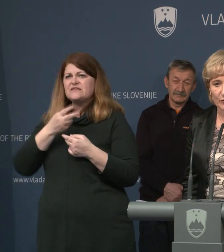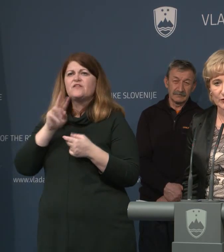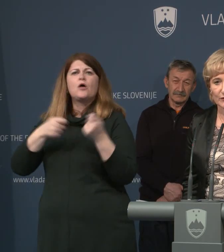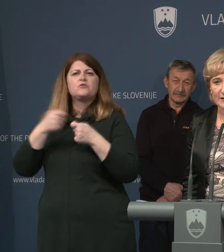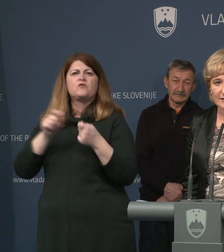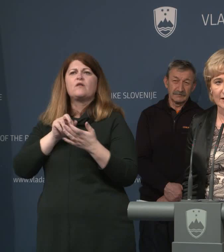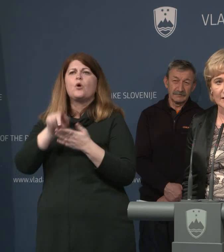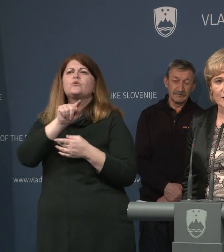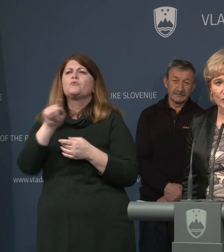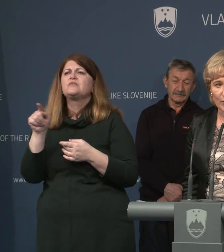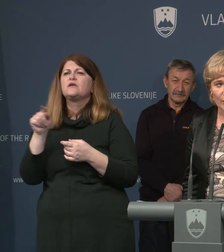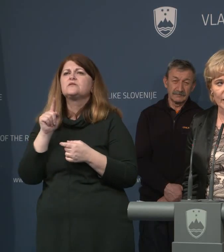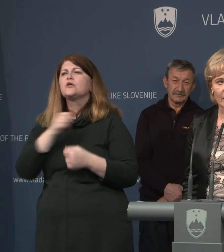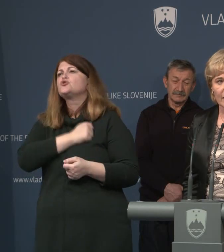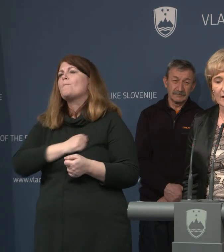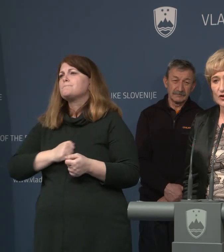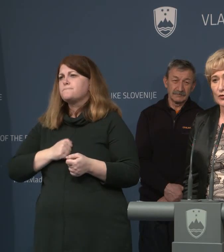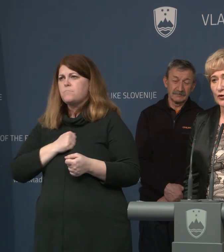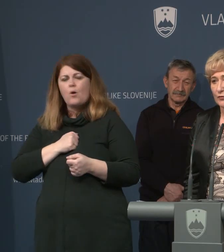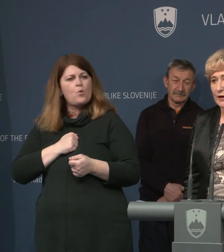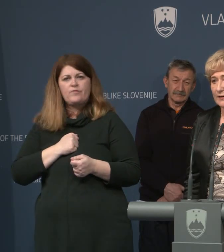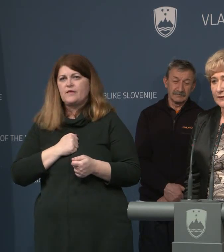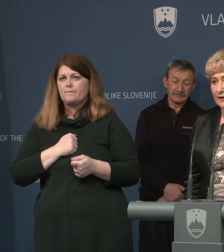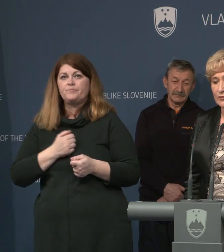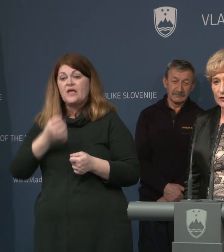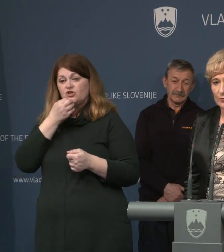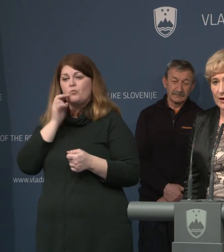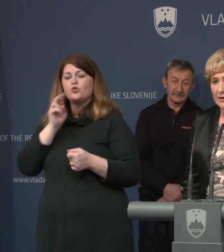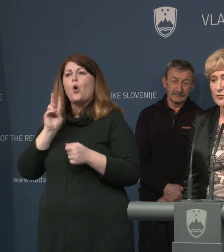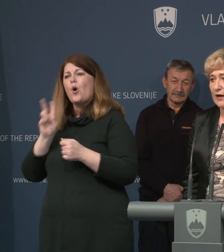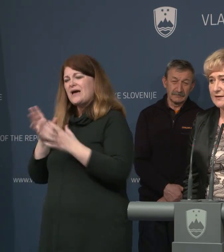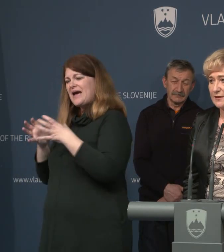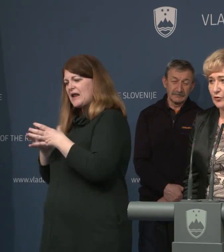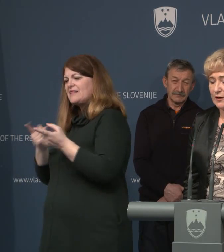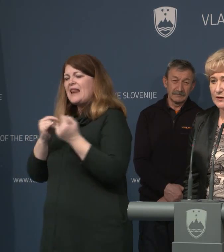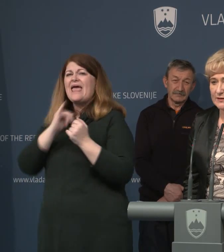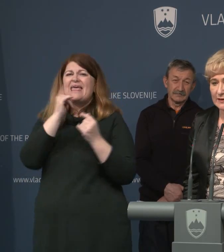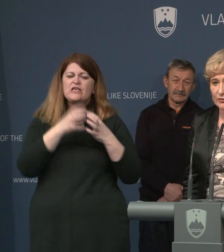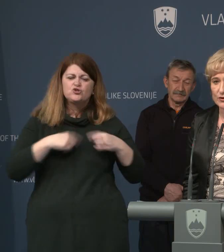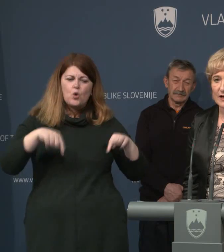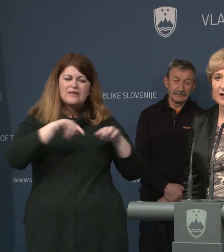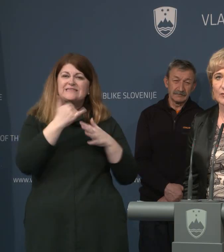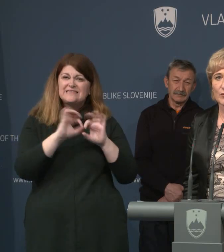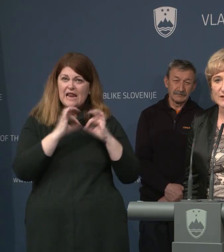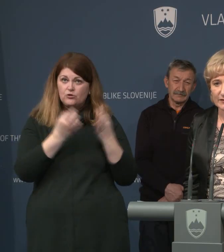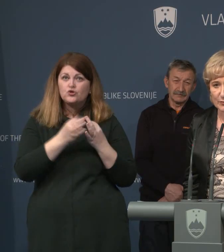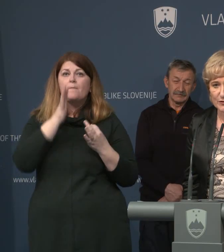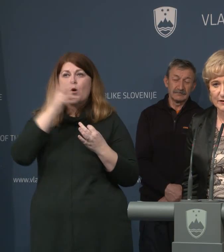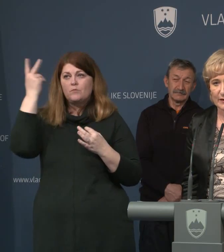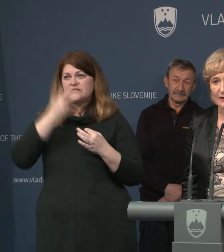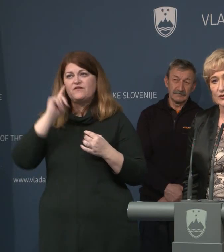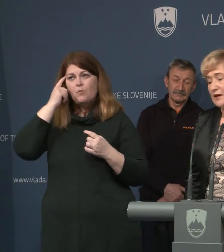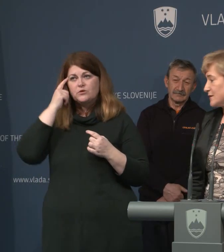trgovino ne hodijo tisti, ki so bolni in če bojo v karanteni oziroma izolaciji morala biti cela družina, bomo